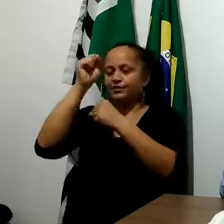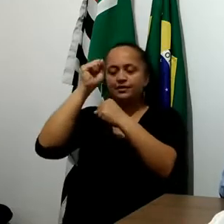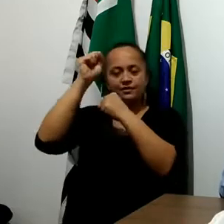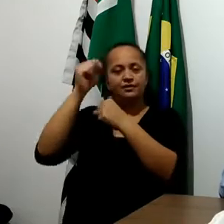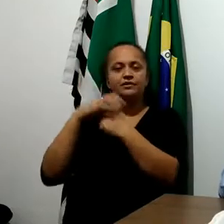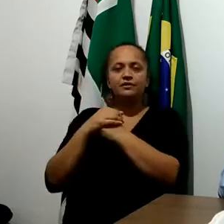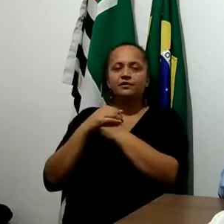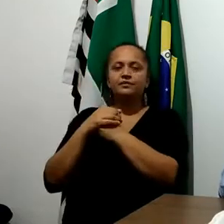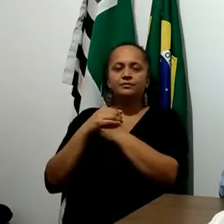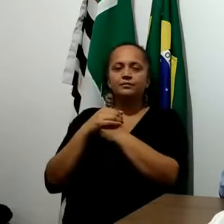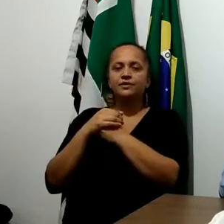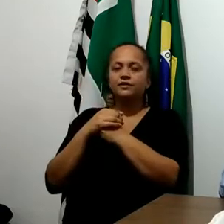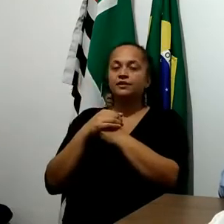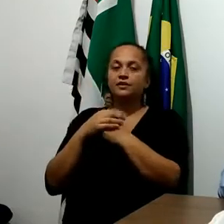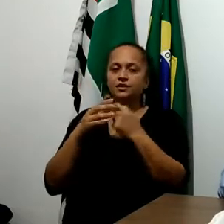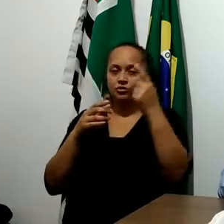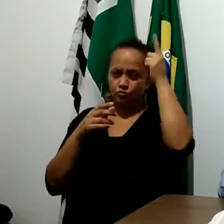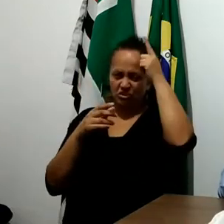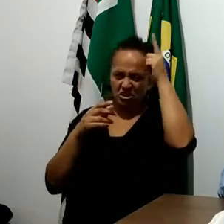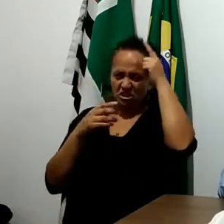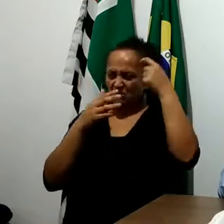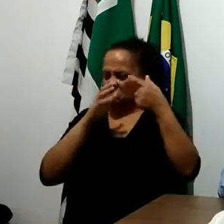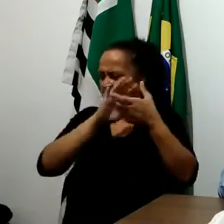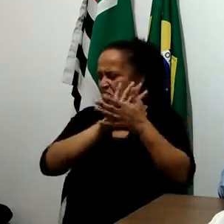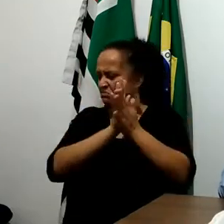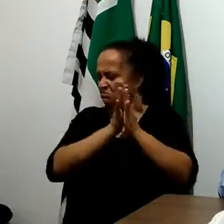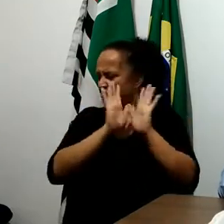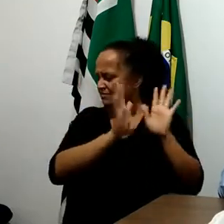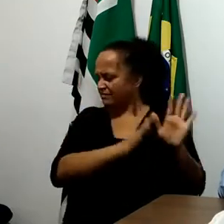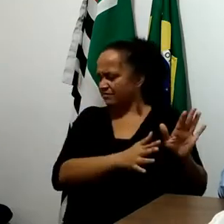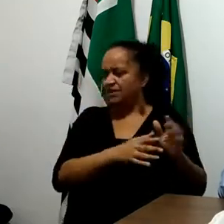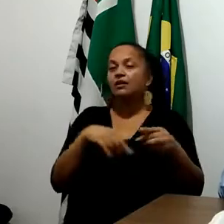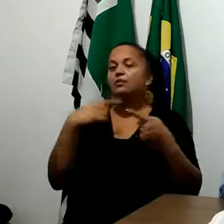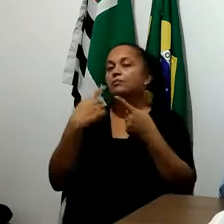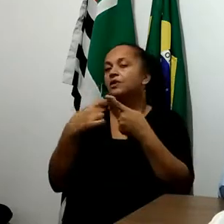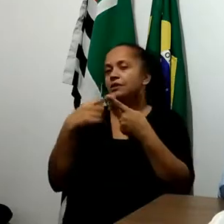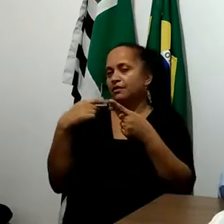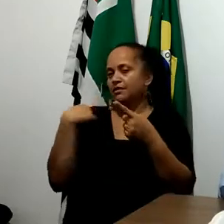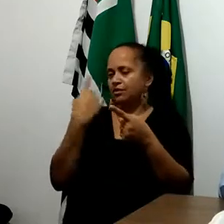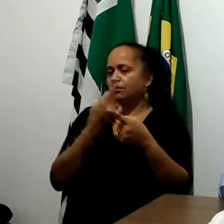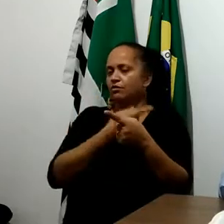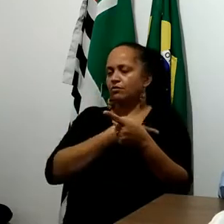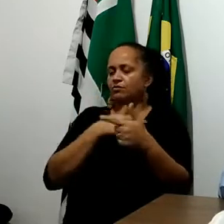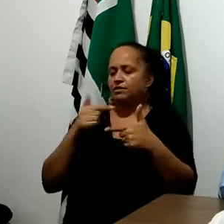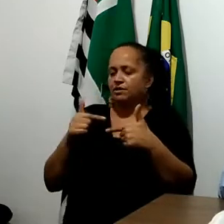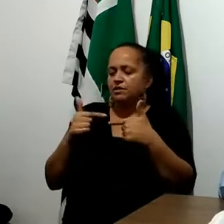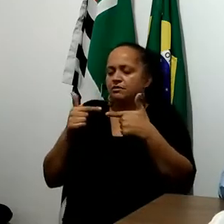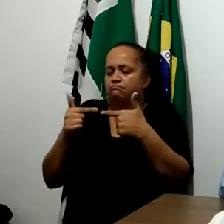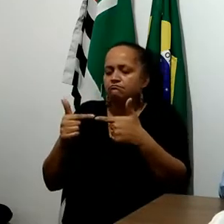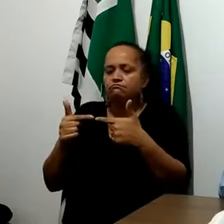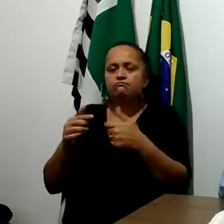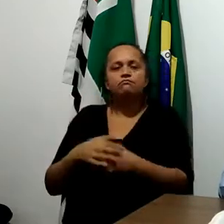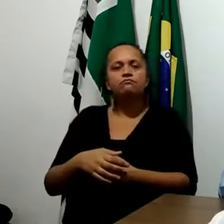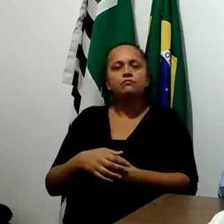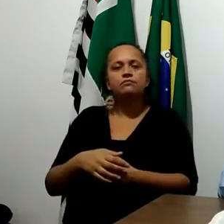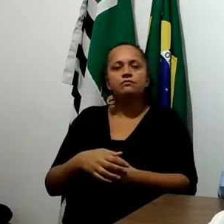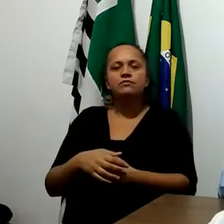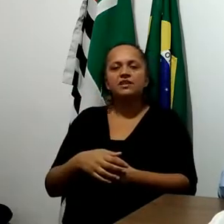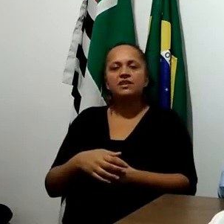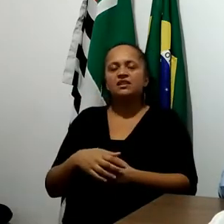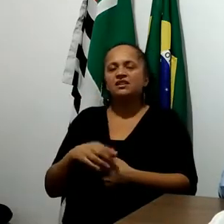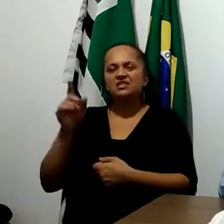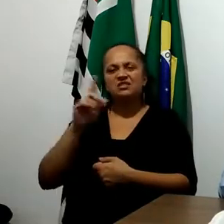as ciladas do diabo. Porque a nossa luta, a tua luta, veja bem, não é contra o